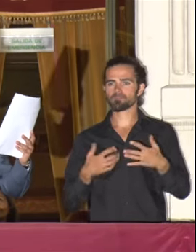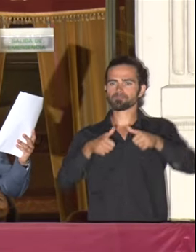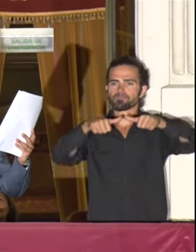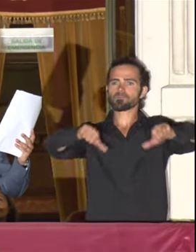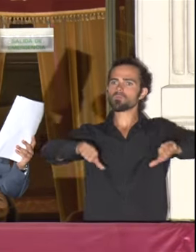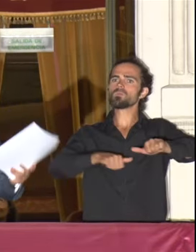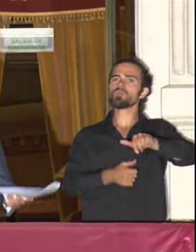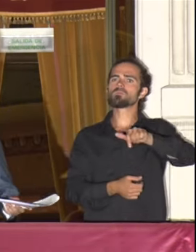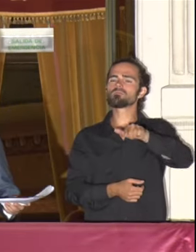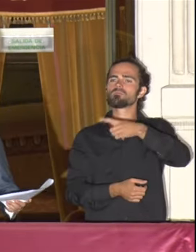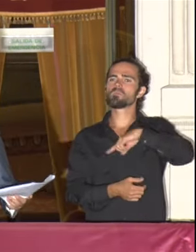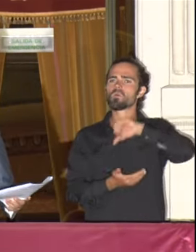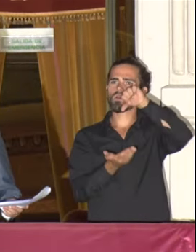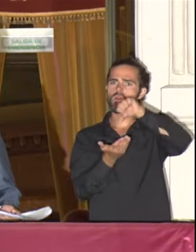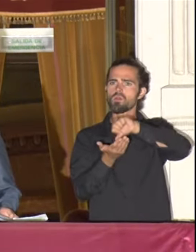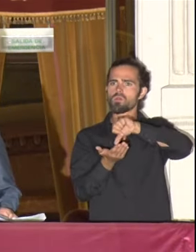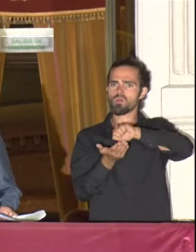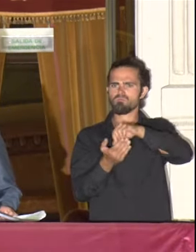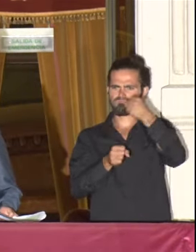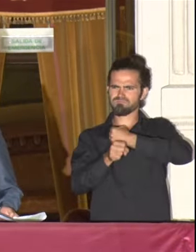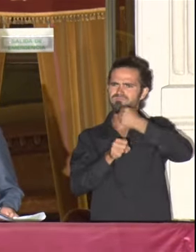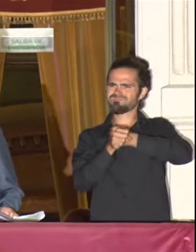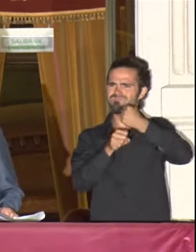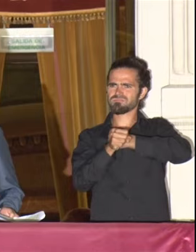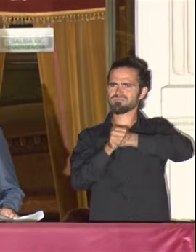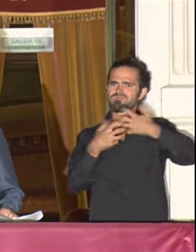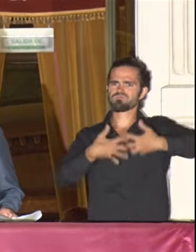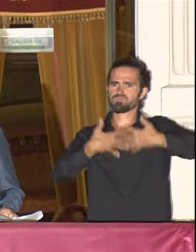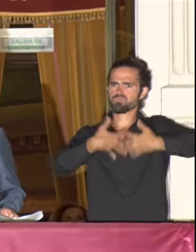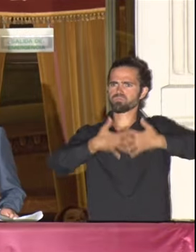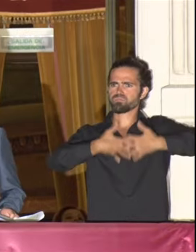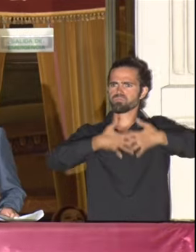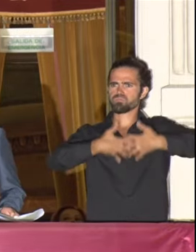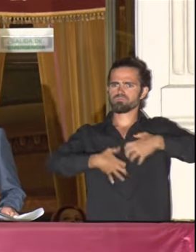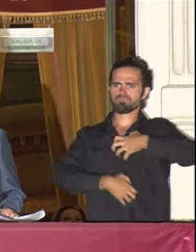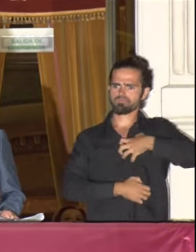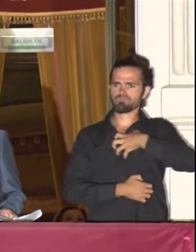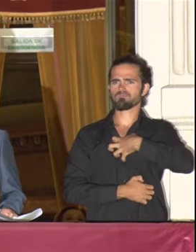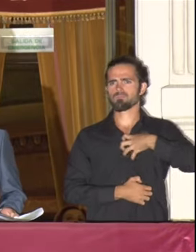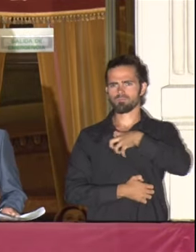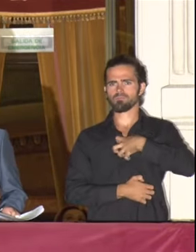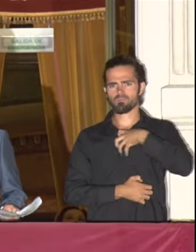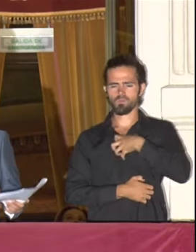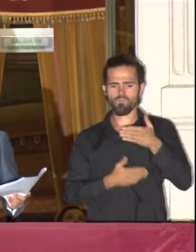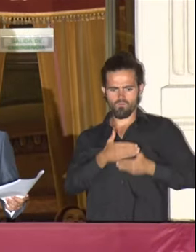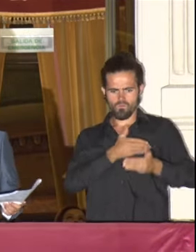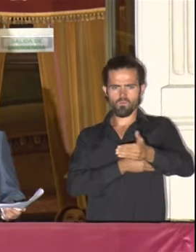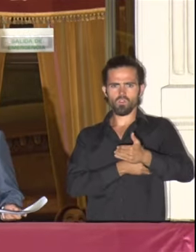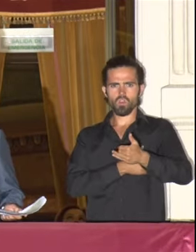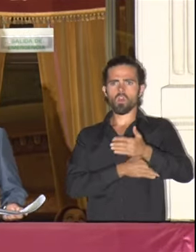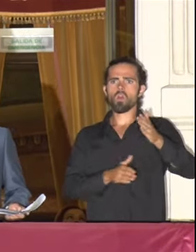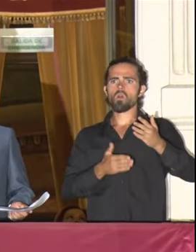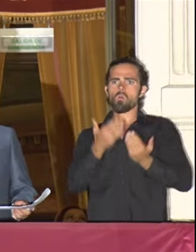Albacete es una ciudad industriosa y trabajadora que se gana su futuro trabajando día y